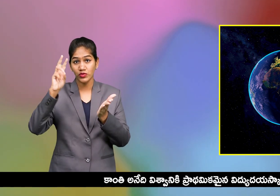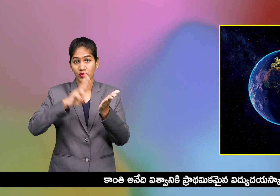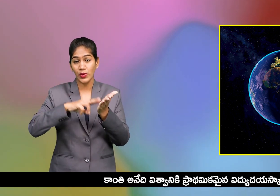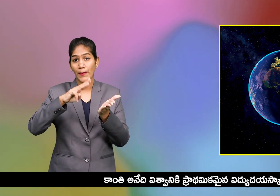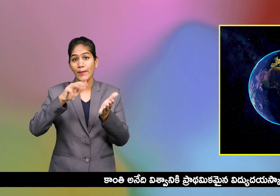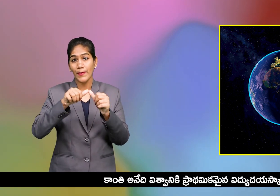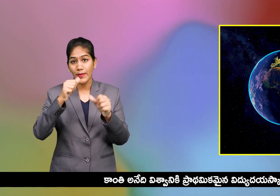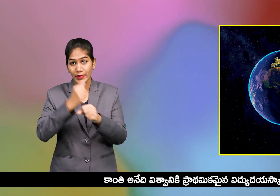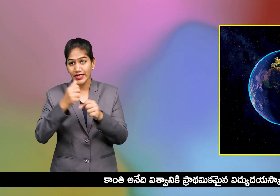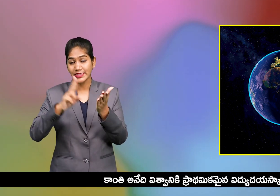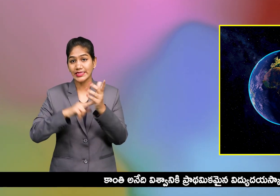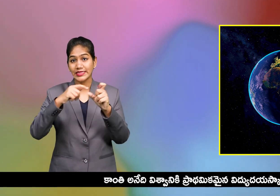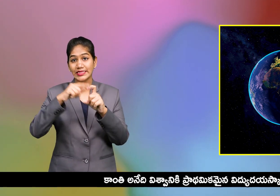తరంగం.